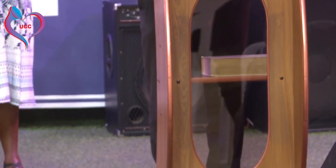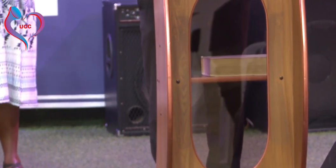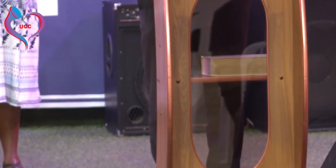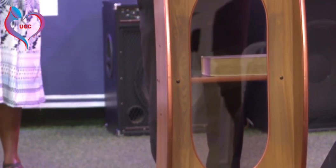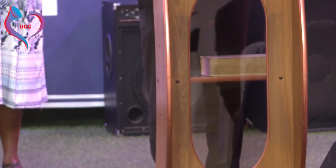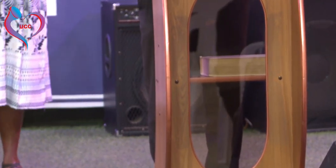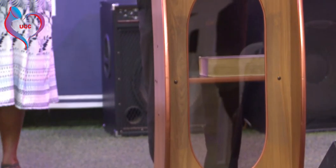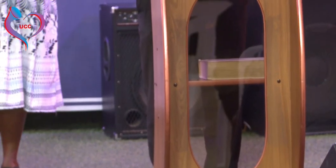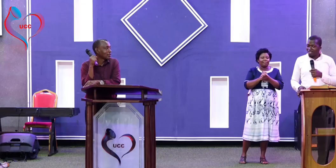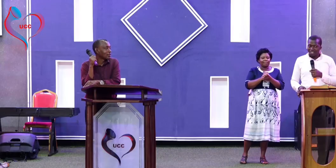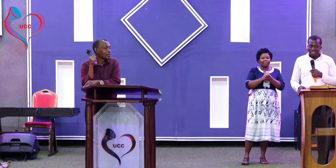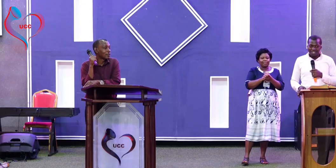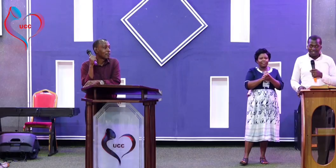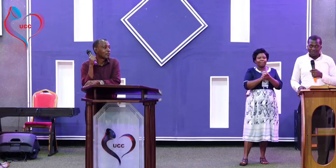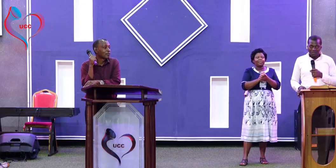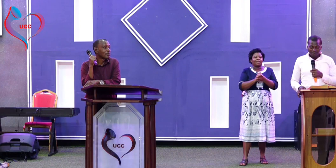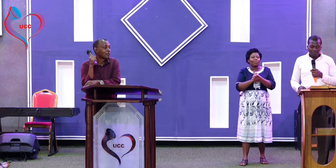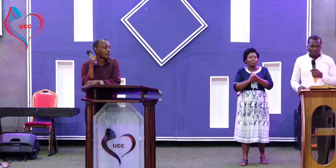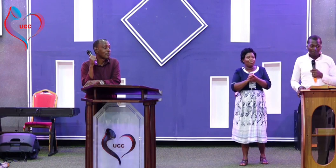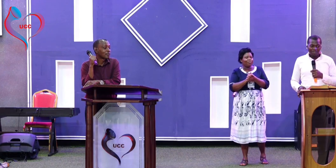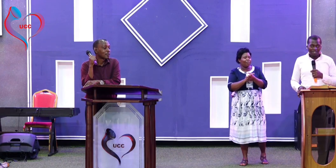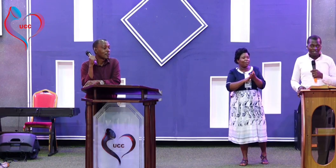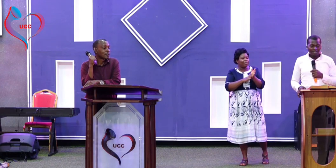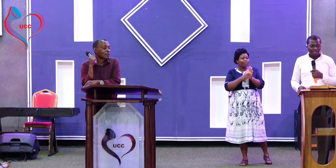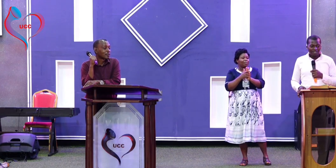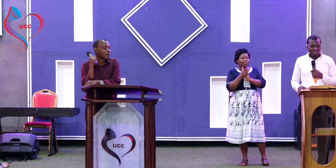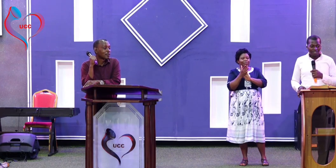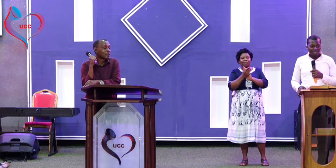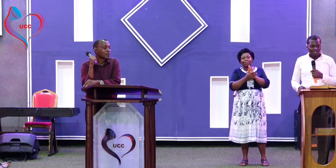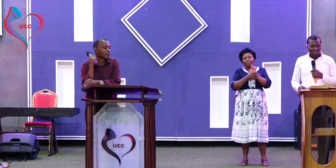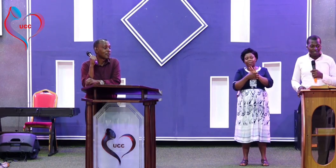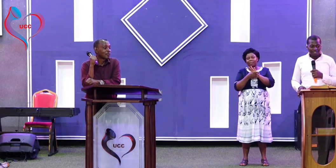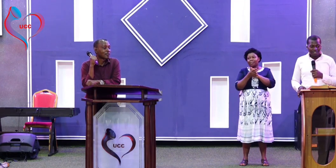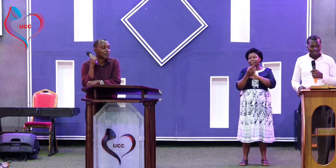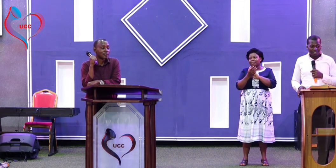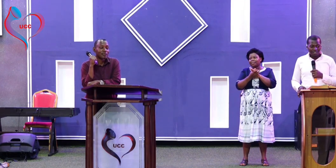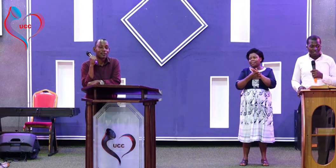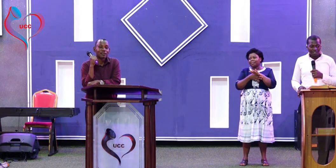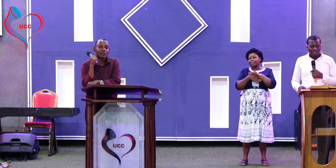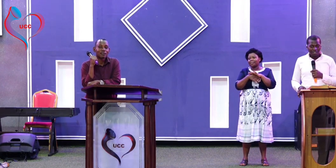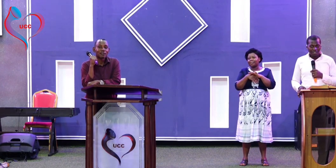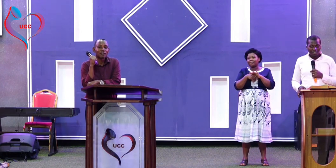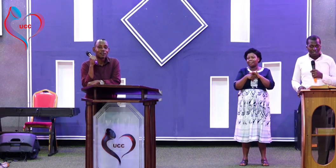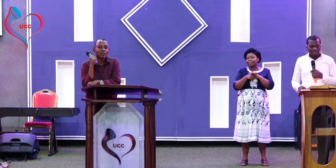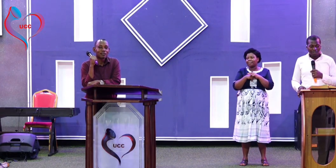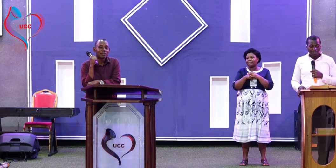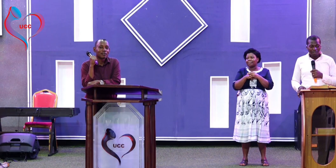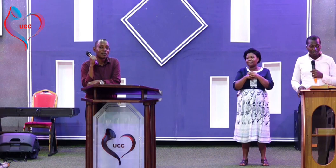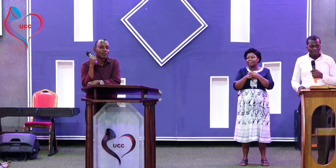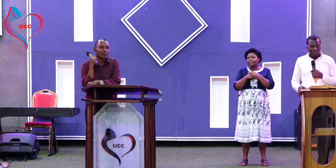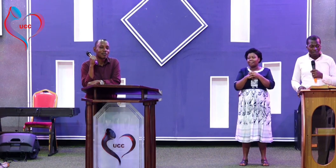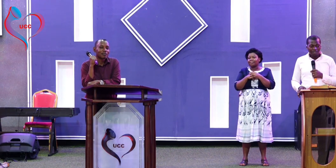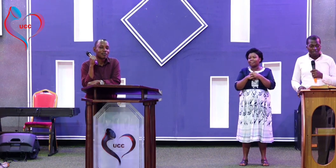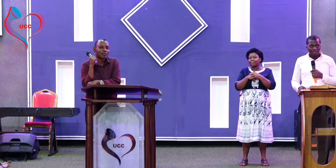ekisembyeyo ndowooza. Ekisoose abadde abuuza nti omwoyo omutukuvu tumuvuma tutya? Kubanga bawogera ne bagamba nti bw'ovuma